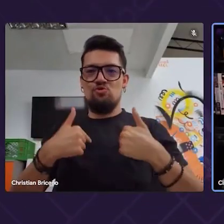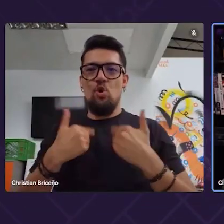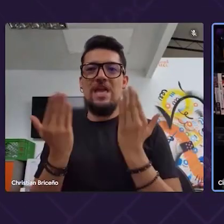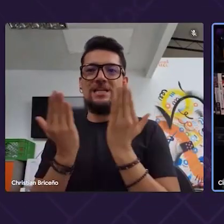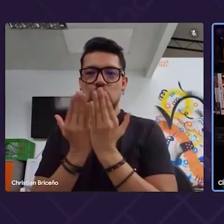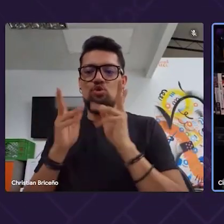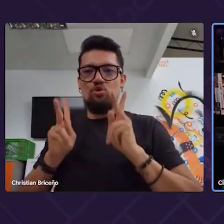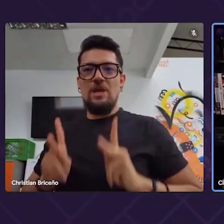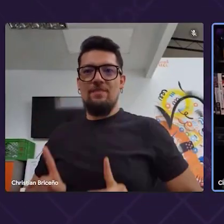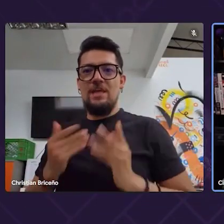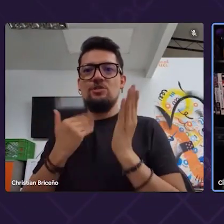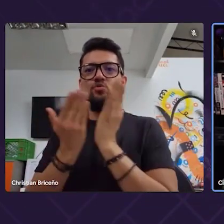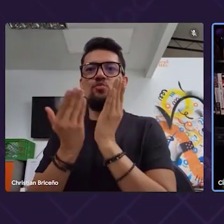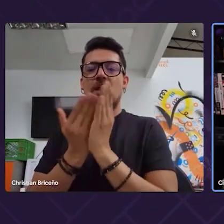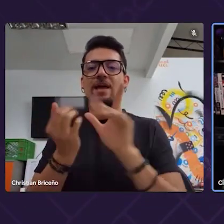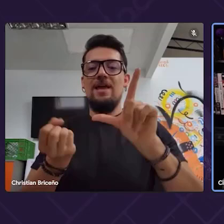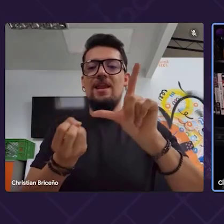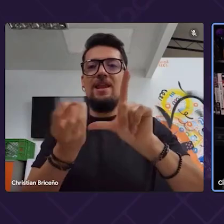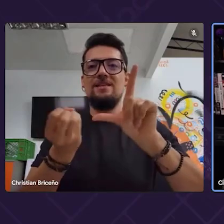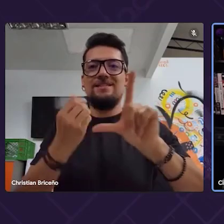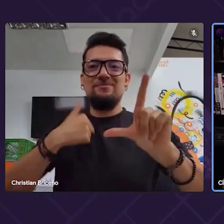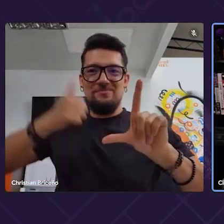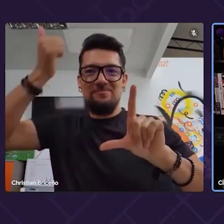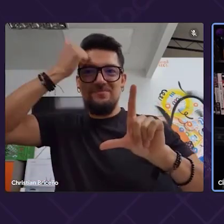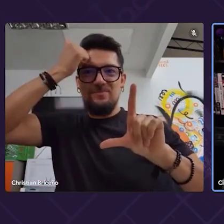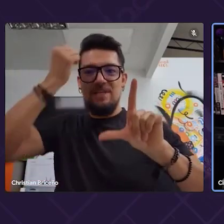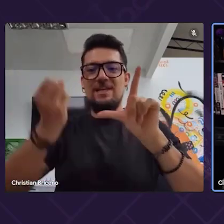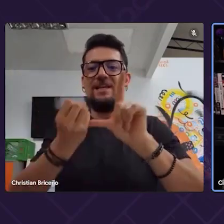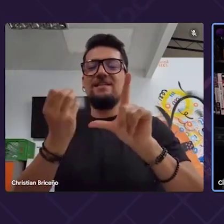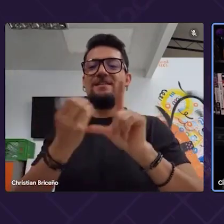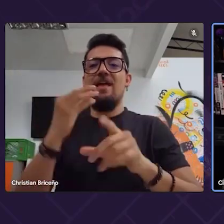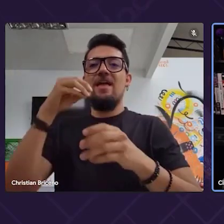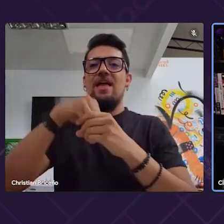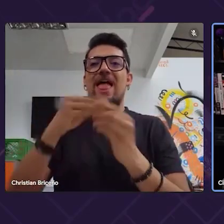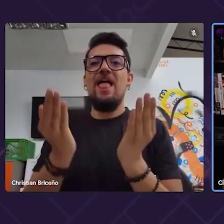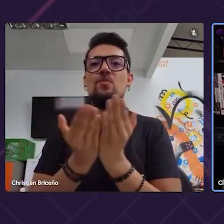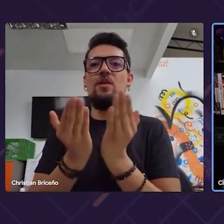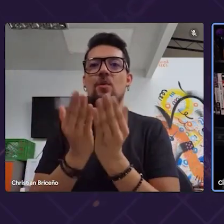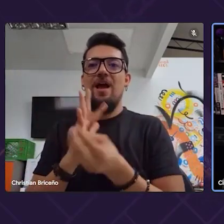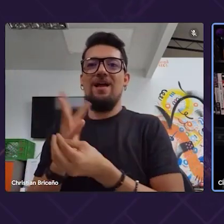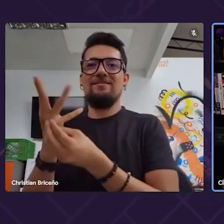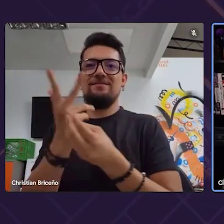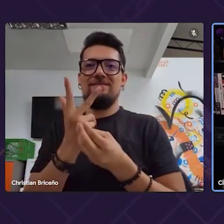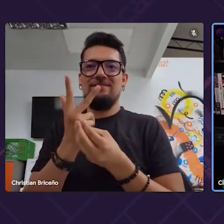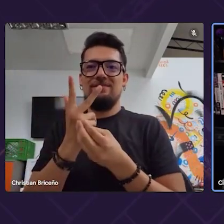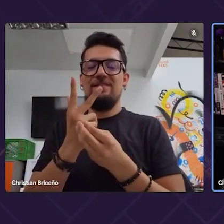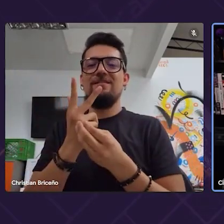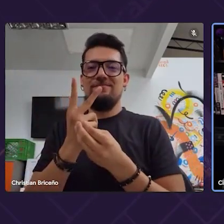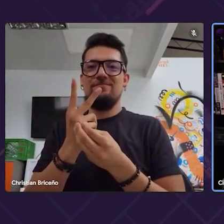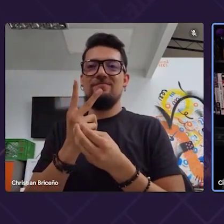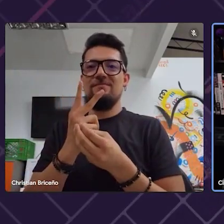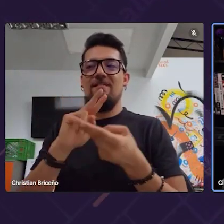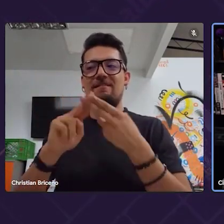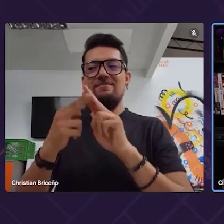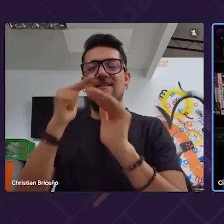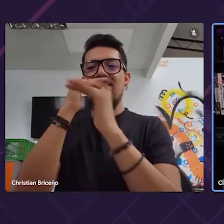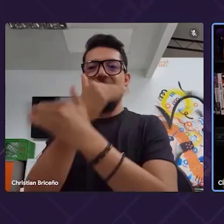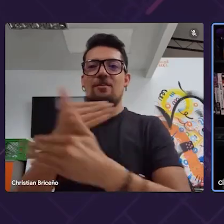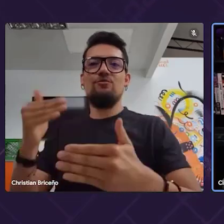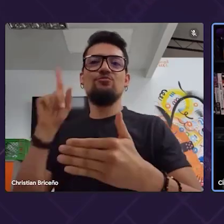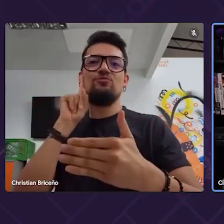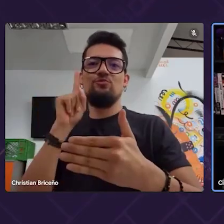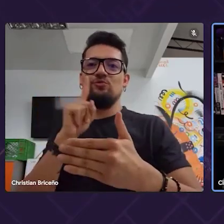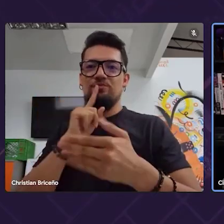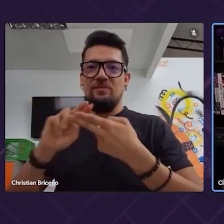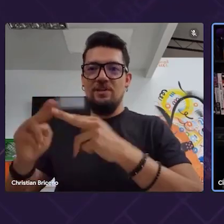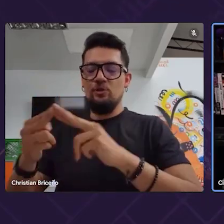Bueno, realmente digamos que yo lo puedo relacionar desde mi punto de vista como niña y como estudiante también. En estos momentos